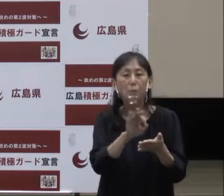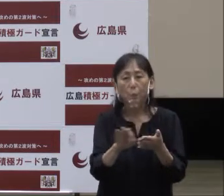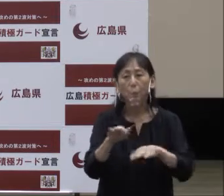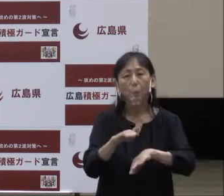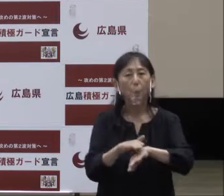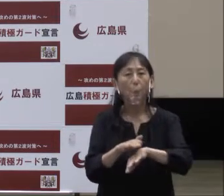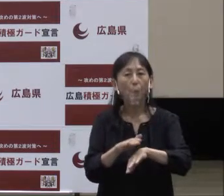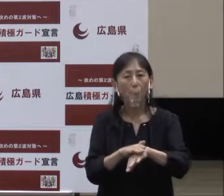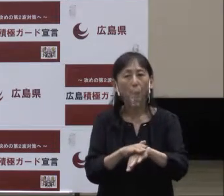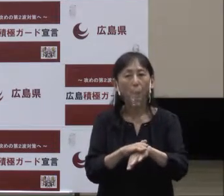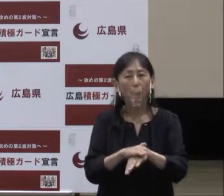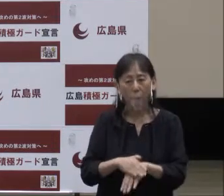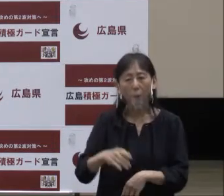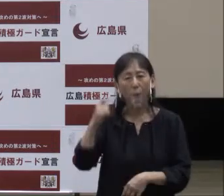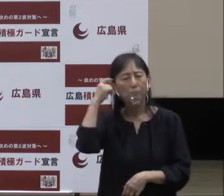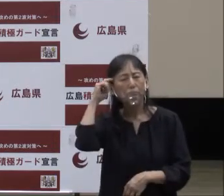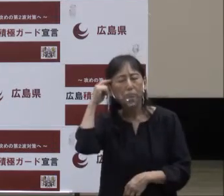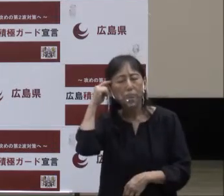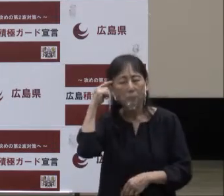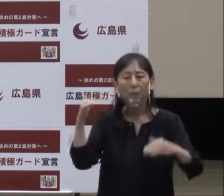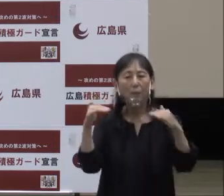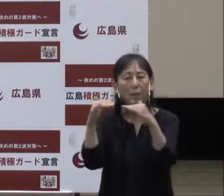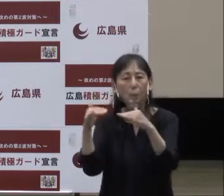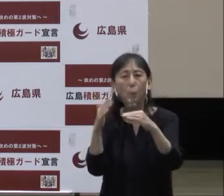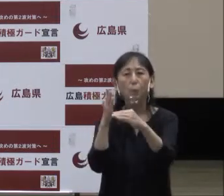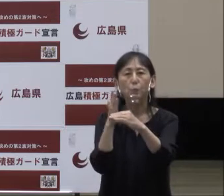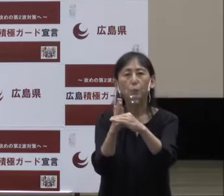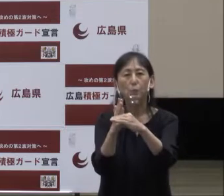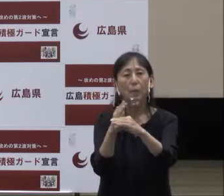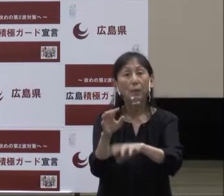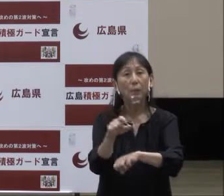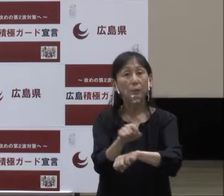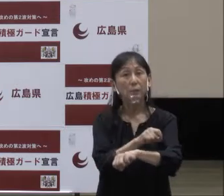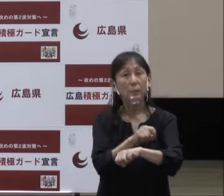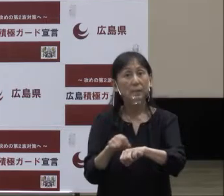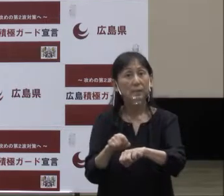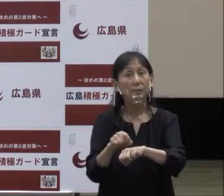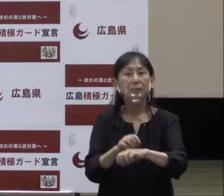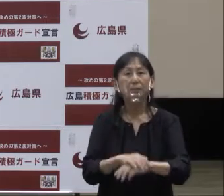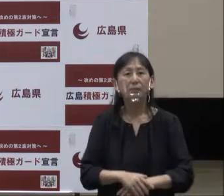ても検討してまして、で、まあ、特にですね、